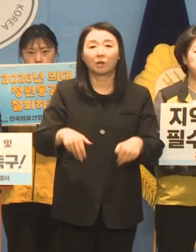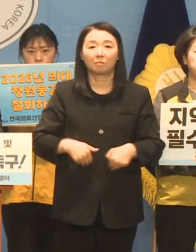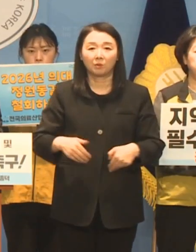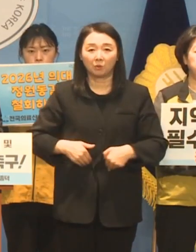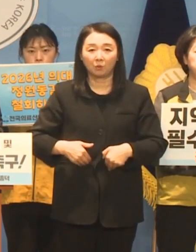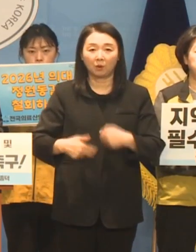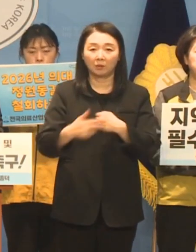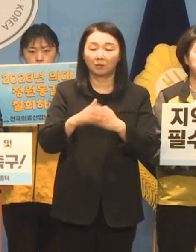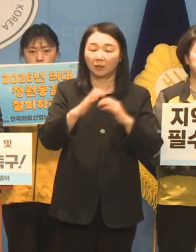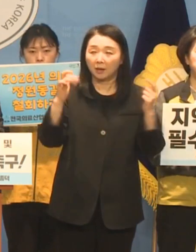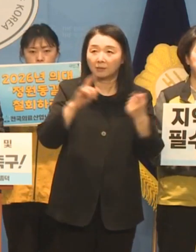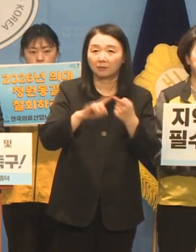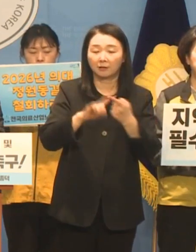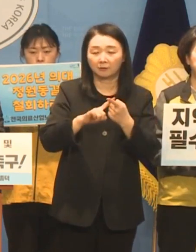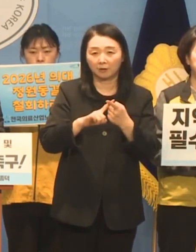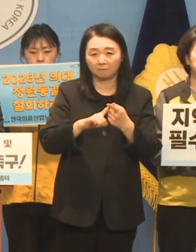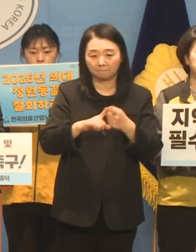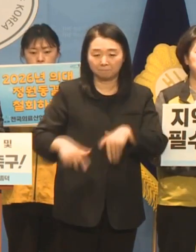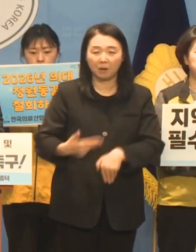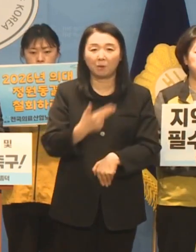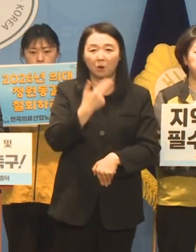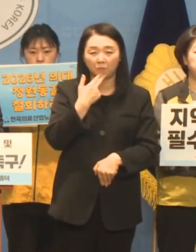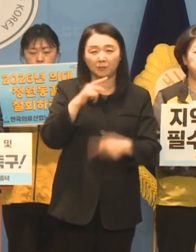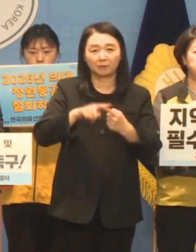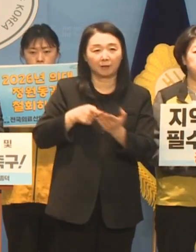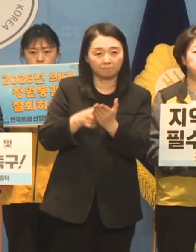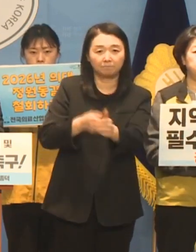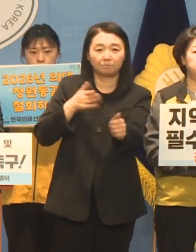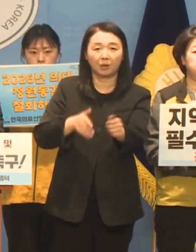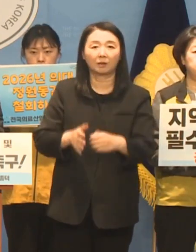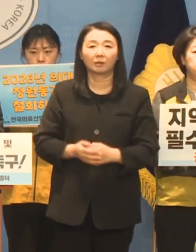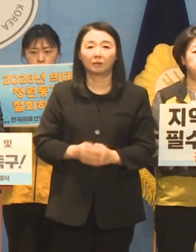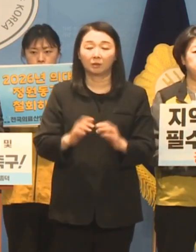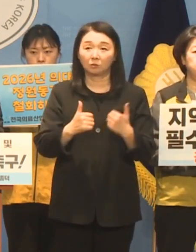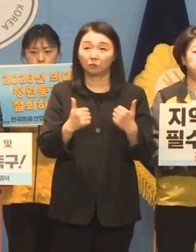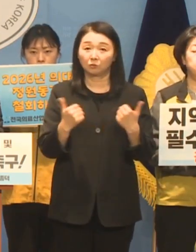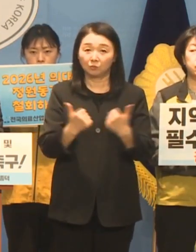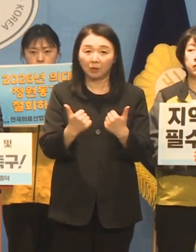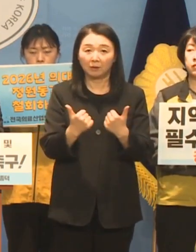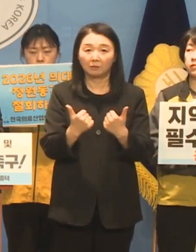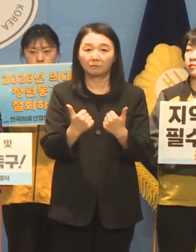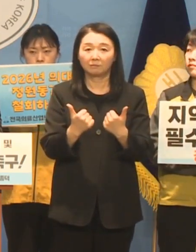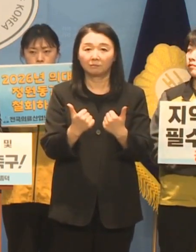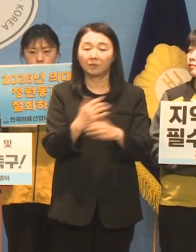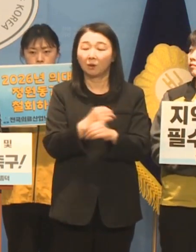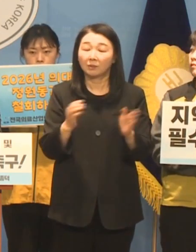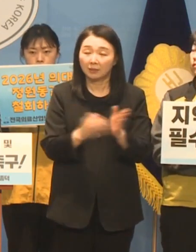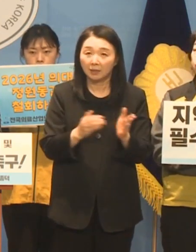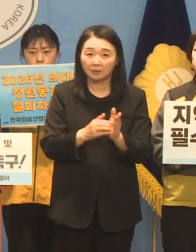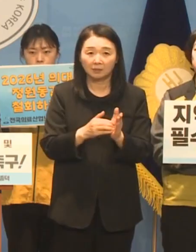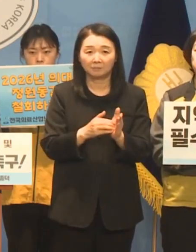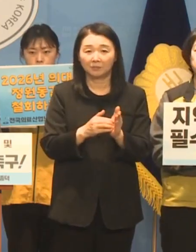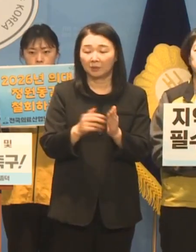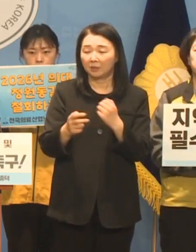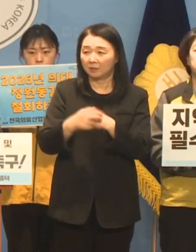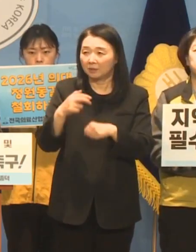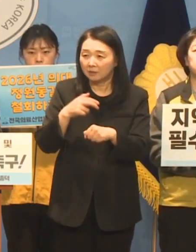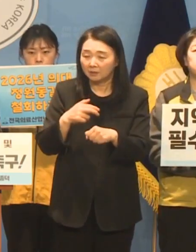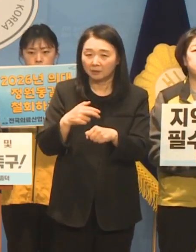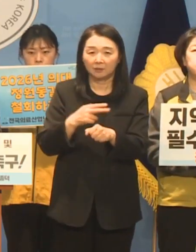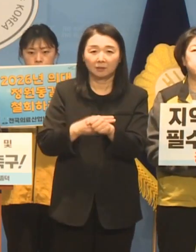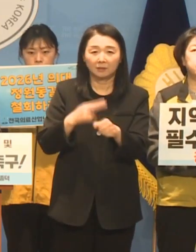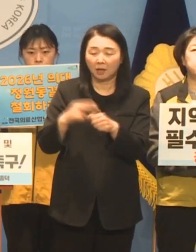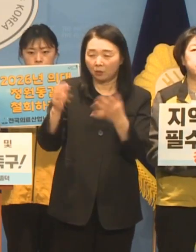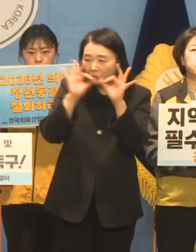정책을 물러섬 없이 추진하기를 촉구합니다. 국회는 언제까지 의사단체 눈치를 보며 법안 처리를